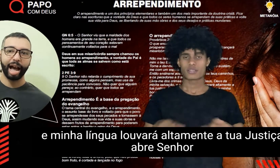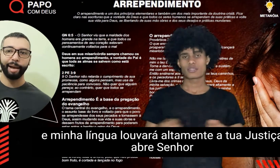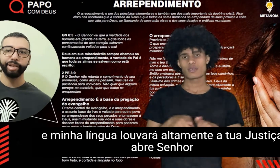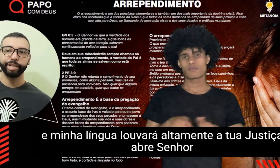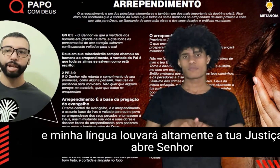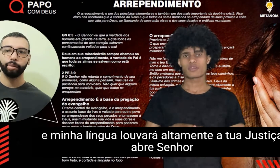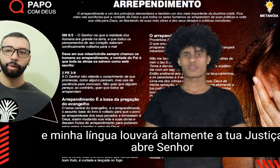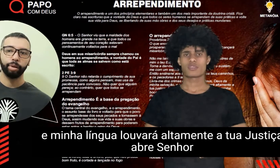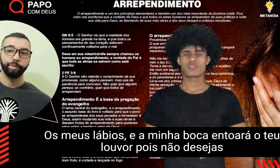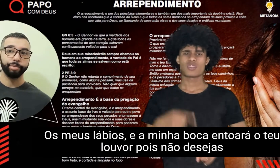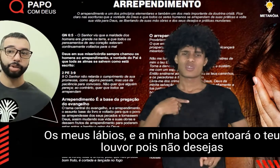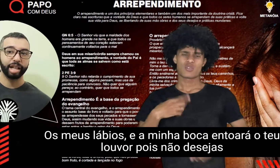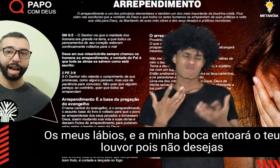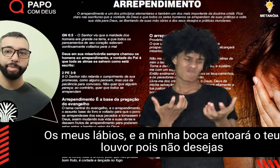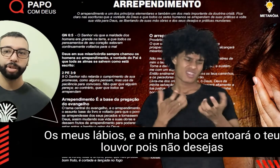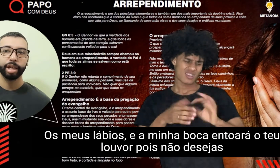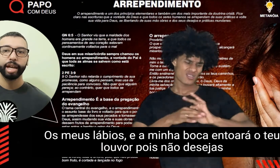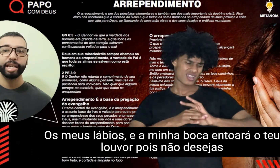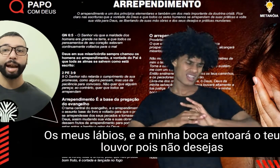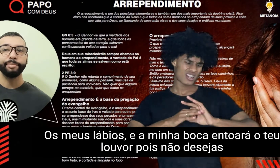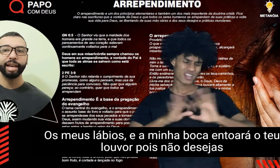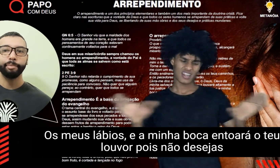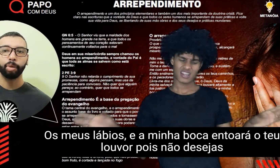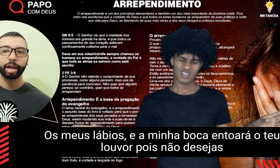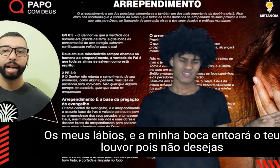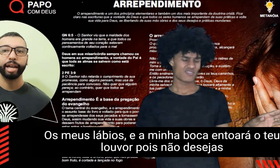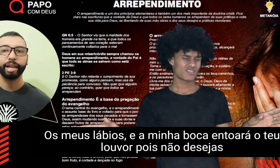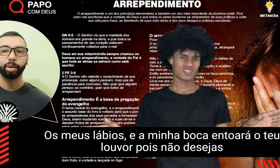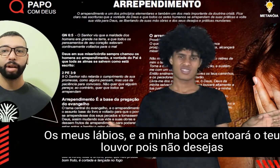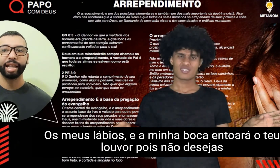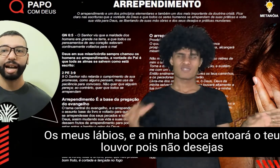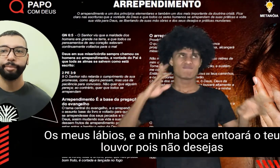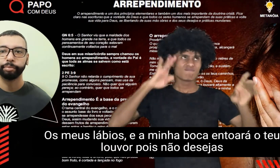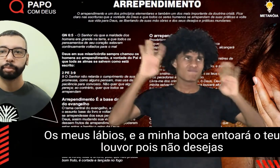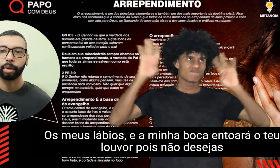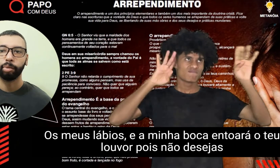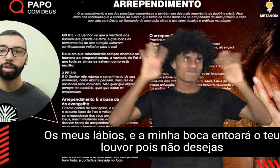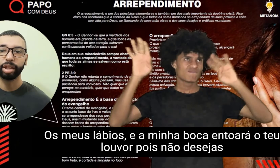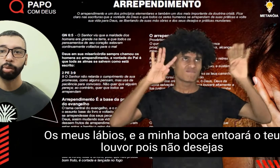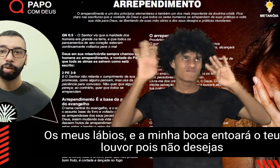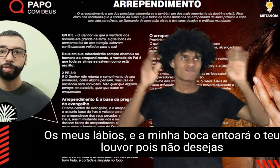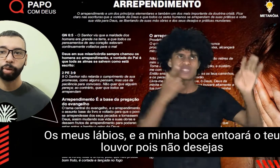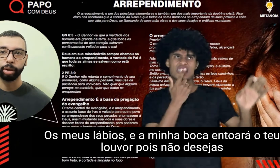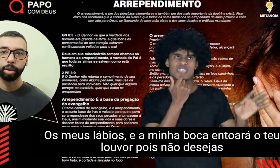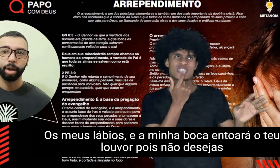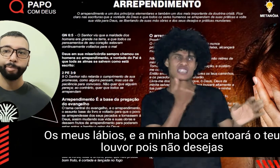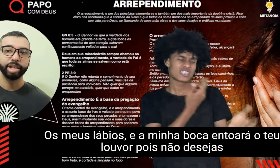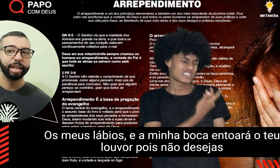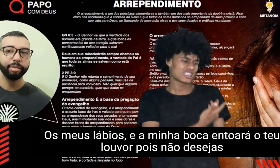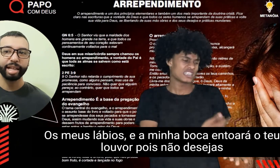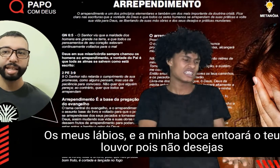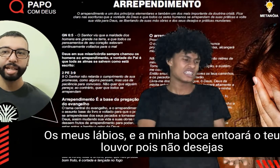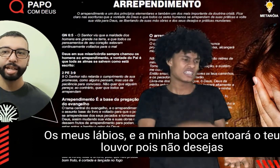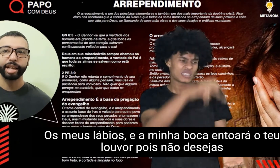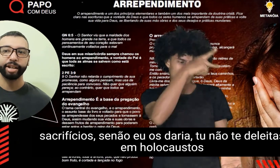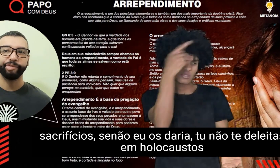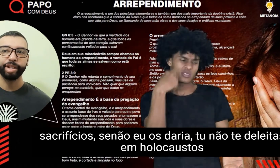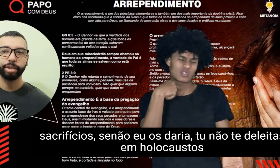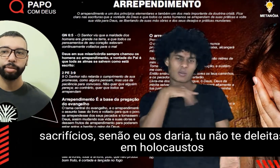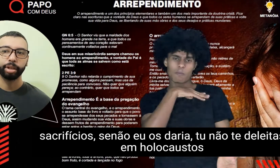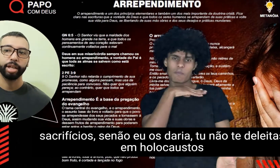justiça. Abre, Senhor, os meus lábios, e a minha boca entoará o teu louvor. Pois não